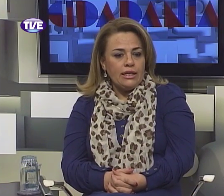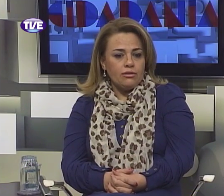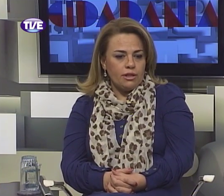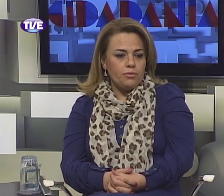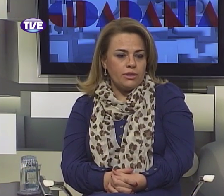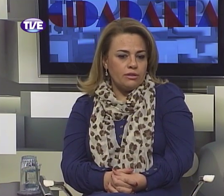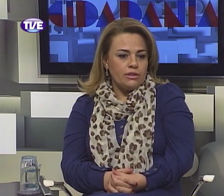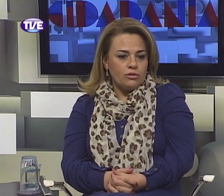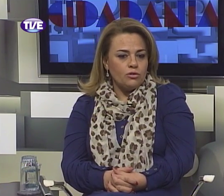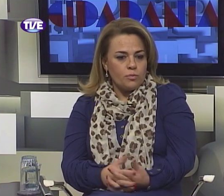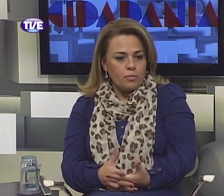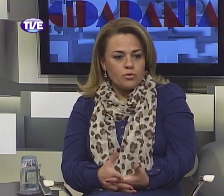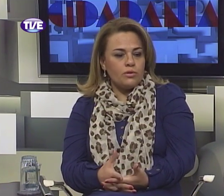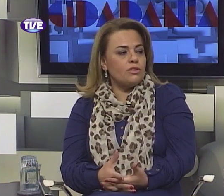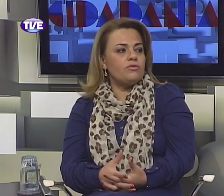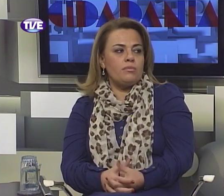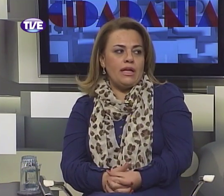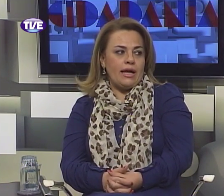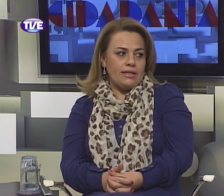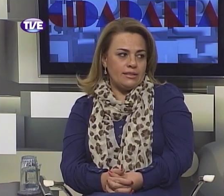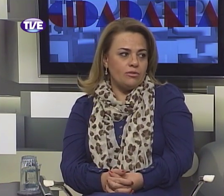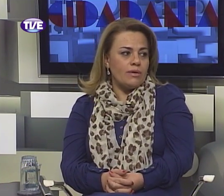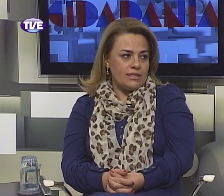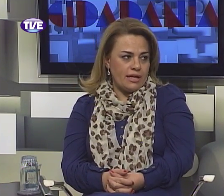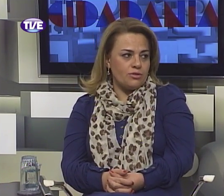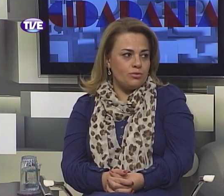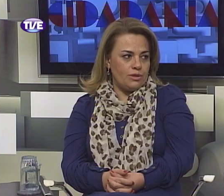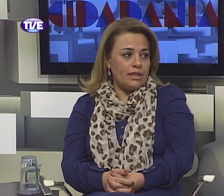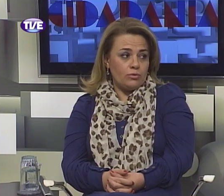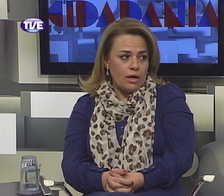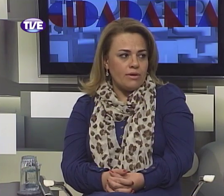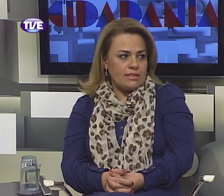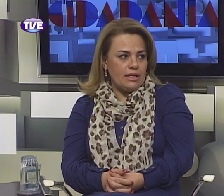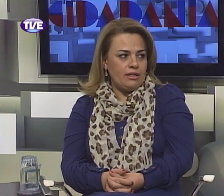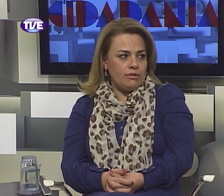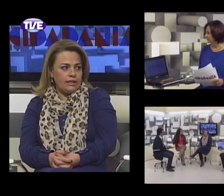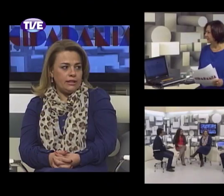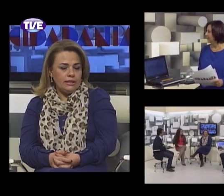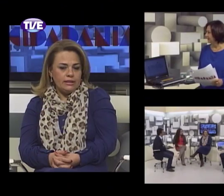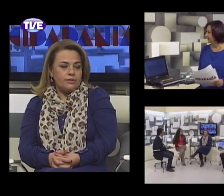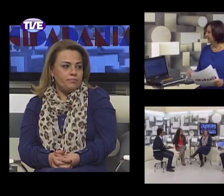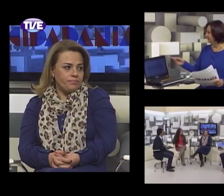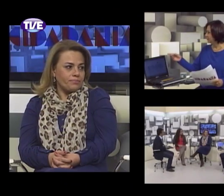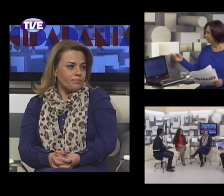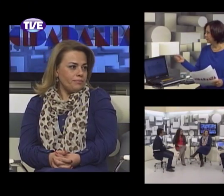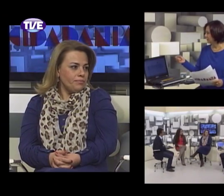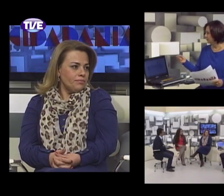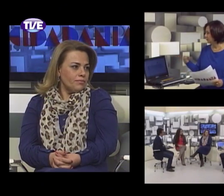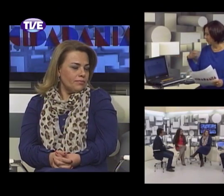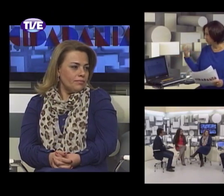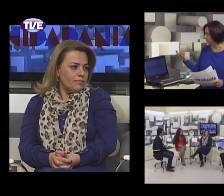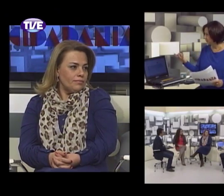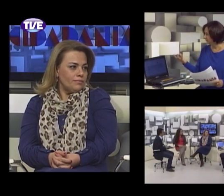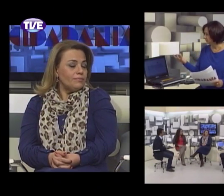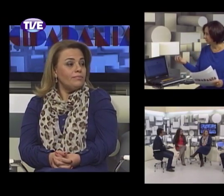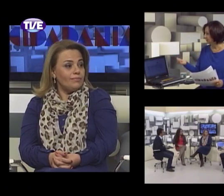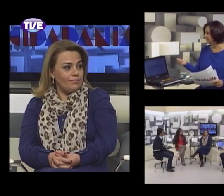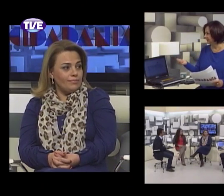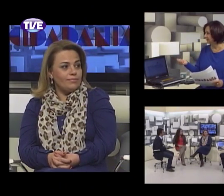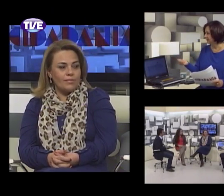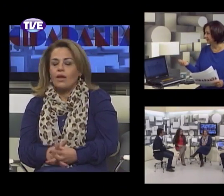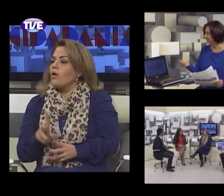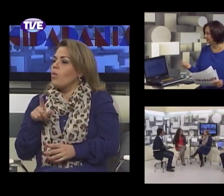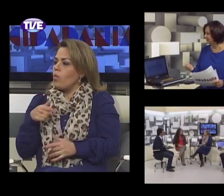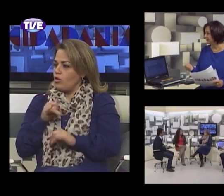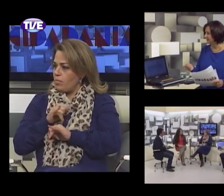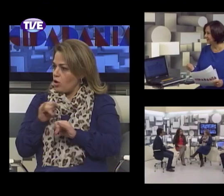ouvintes e não têm, portanto, dentro dos próprios contextos familiares, um acesso natural a essa língua, né? Aliás, isso a gente falou num outro programa,